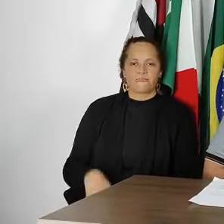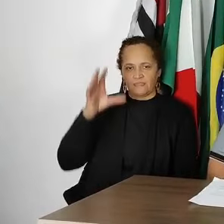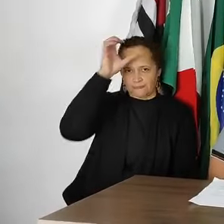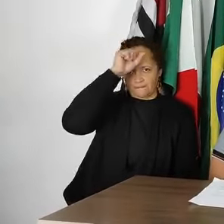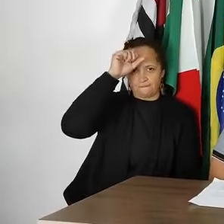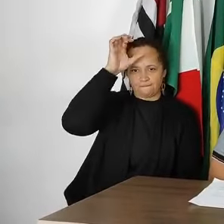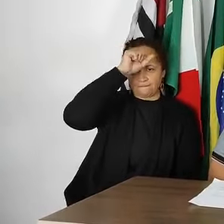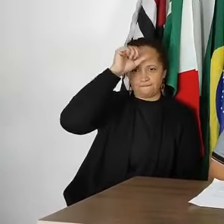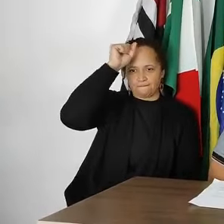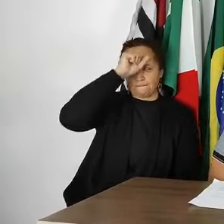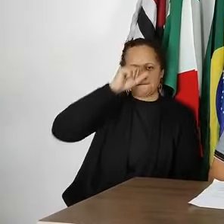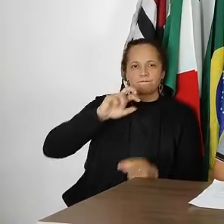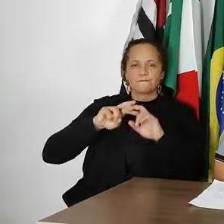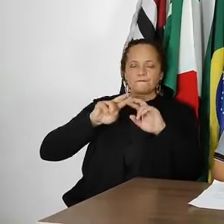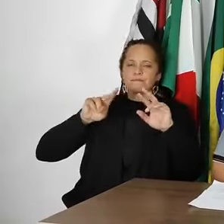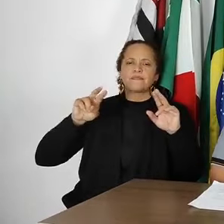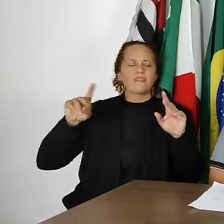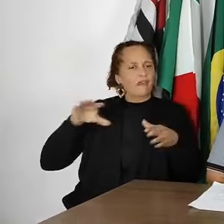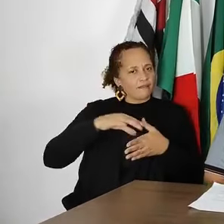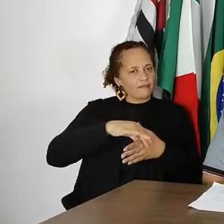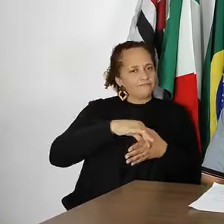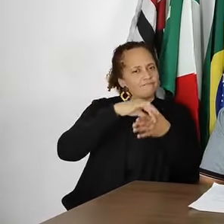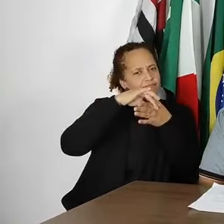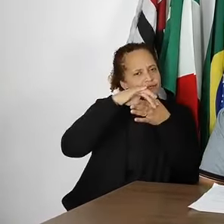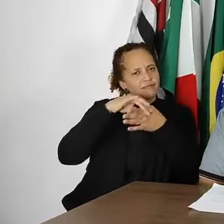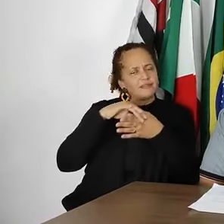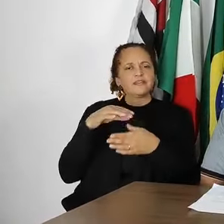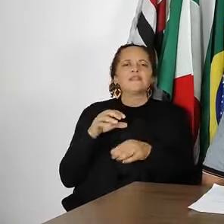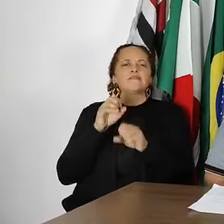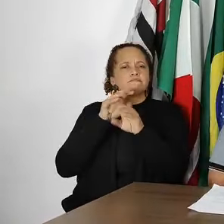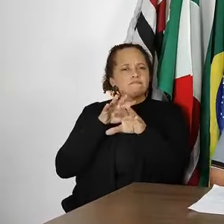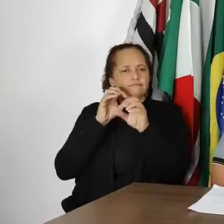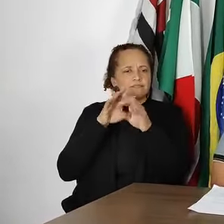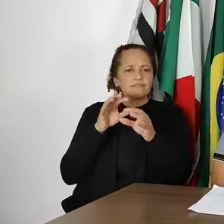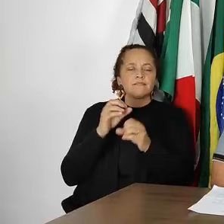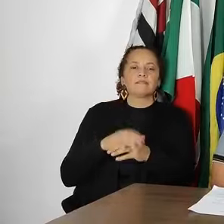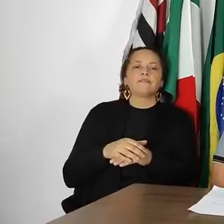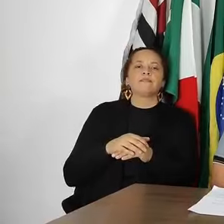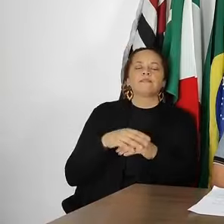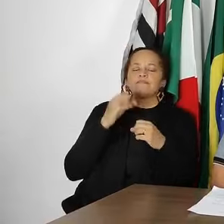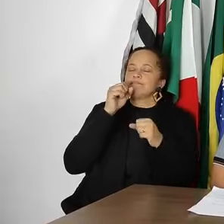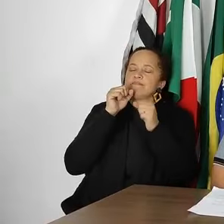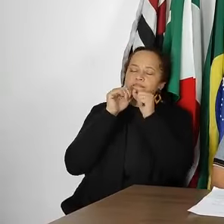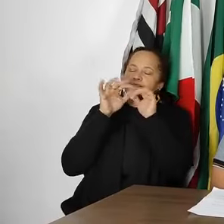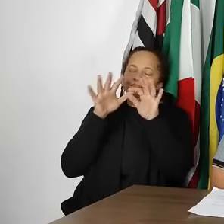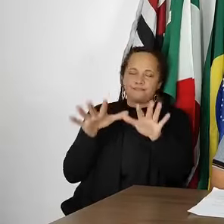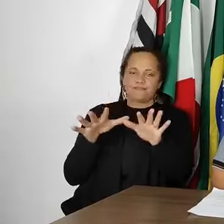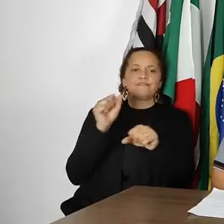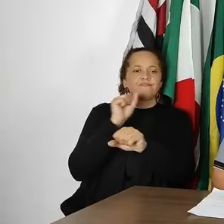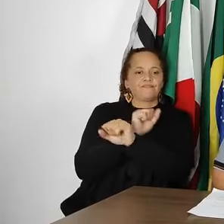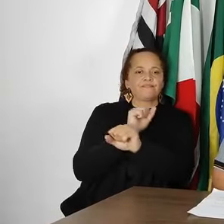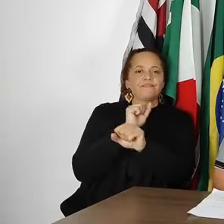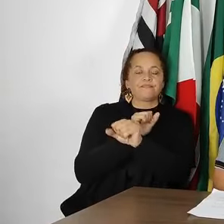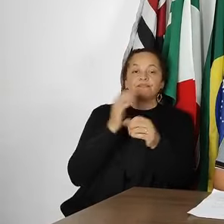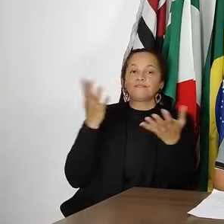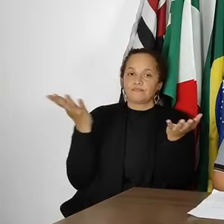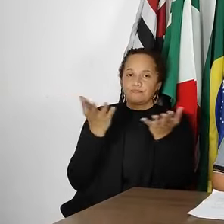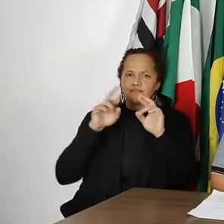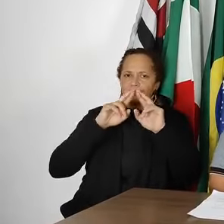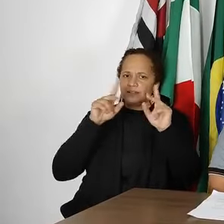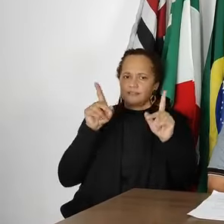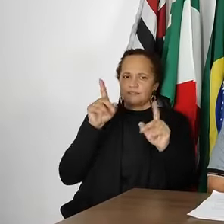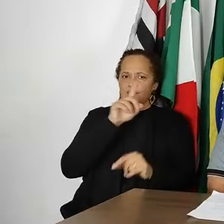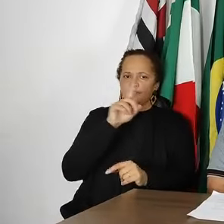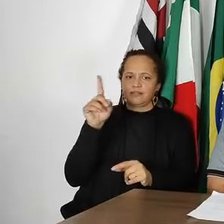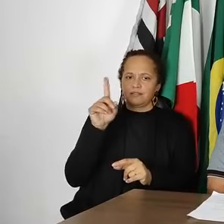aprendendo, vários líderes têm ministrado lições abençoadas, né? E espero que hoje não seja diferente. É uma